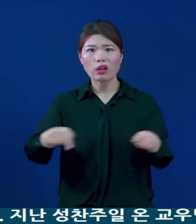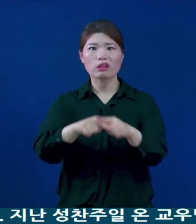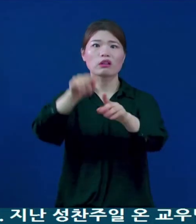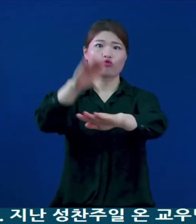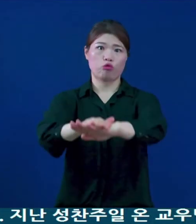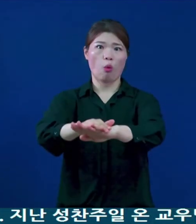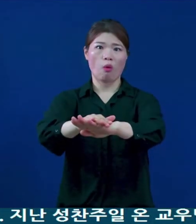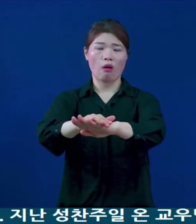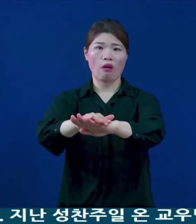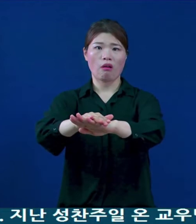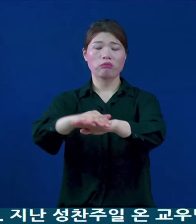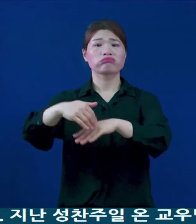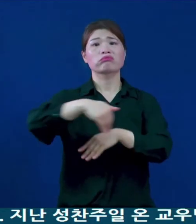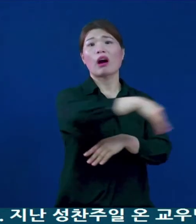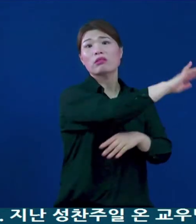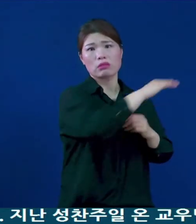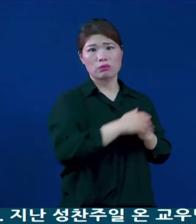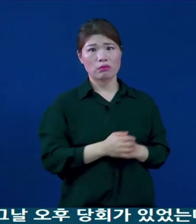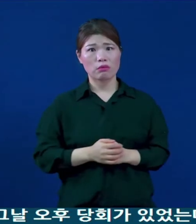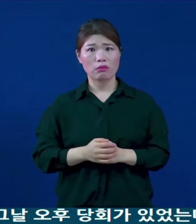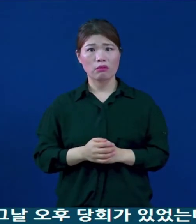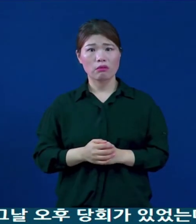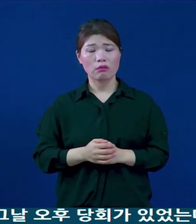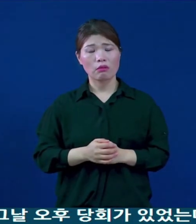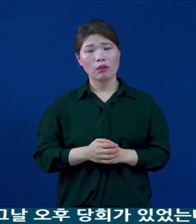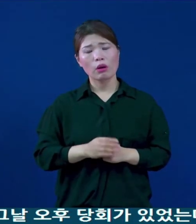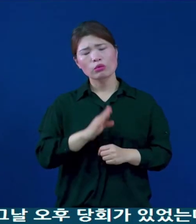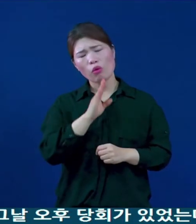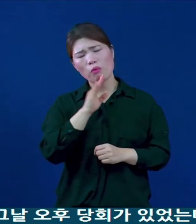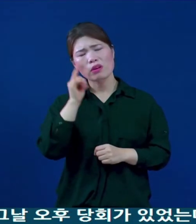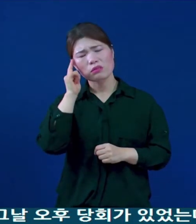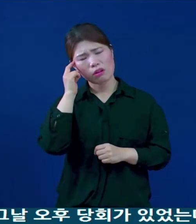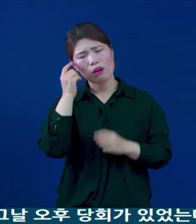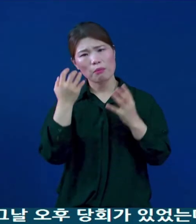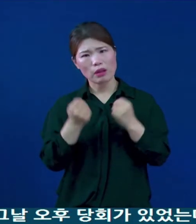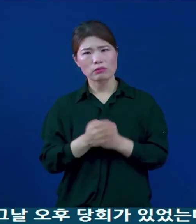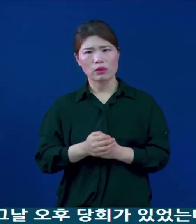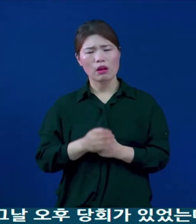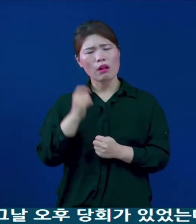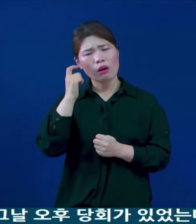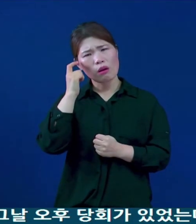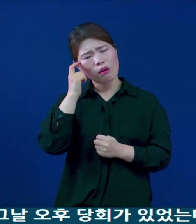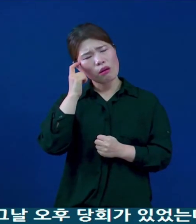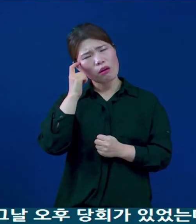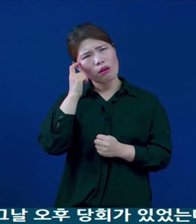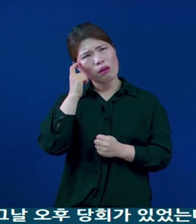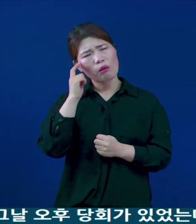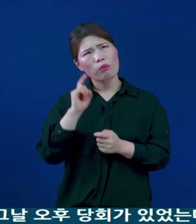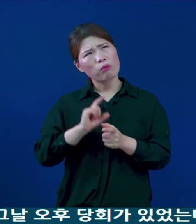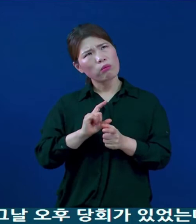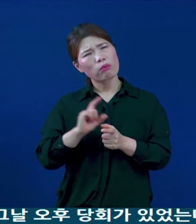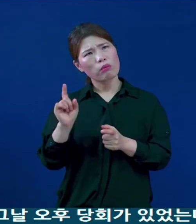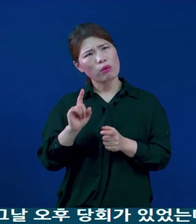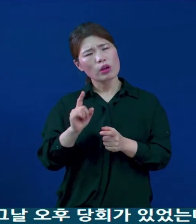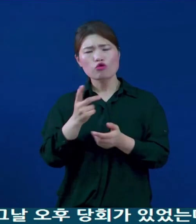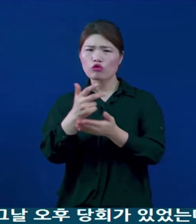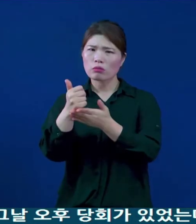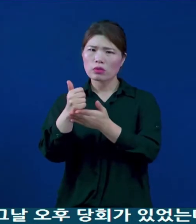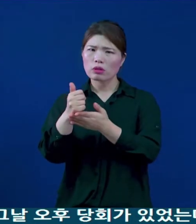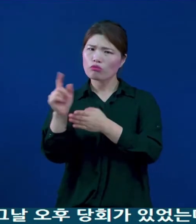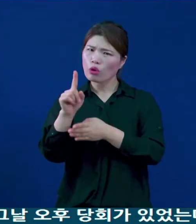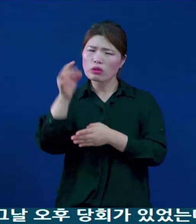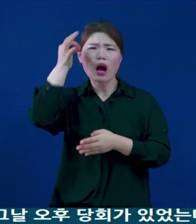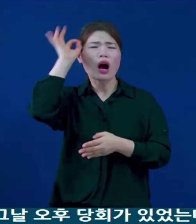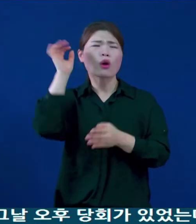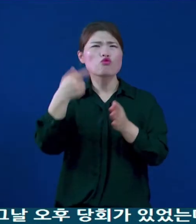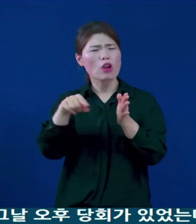참 생각할 게 많은 일이었습니다. 주님이 우리에게 무엇을 깨닫게 해주시려고 이런